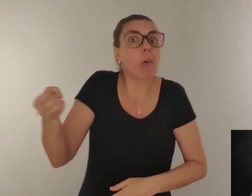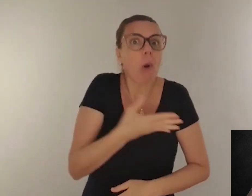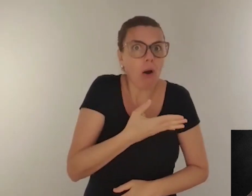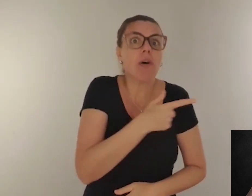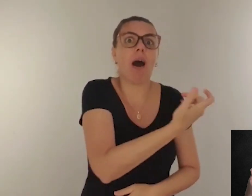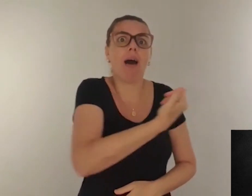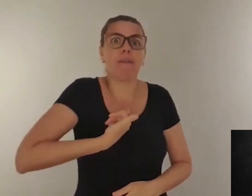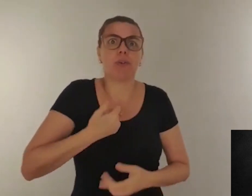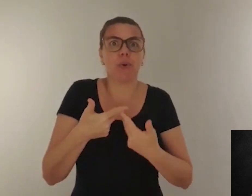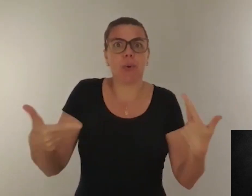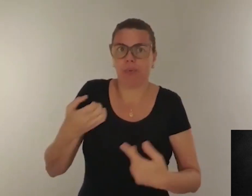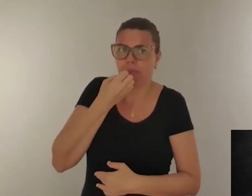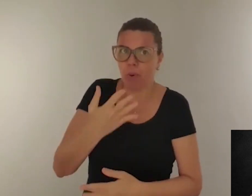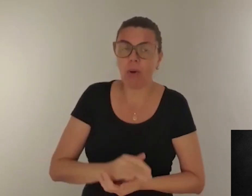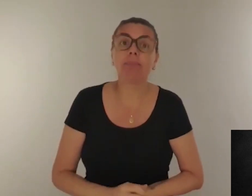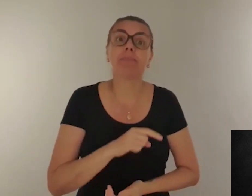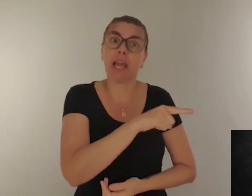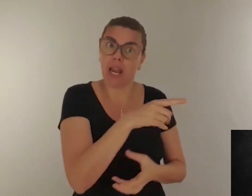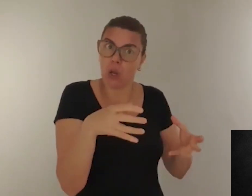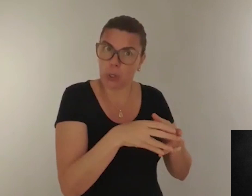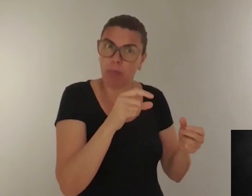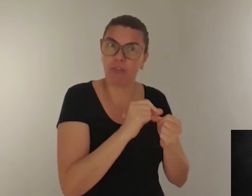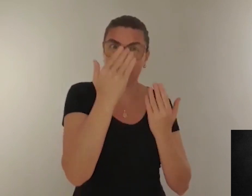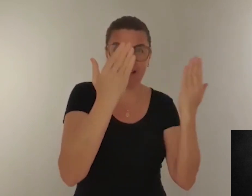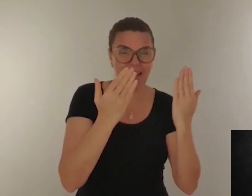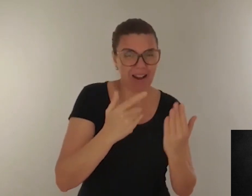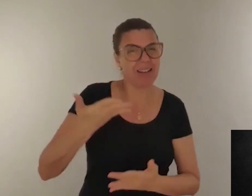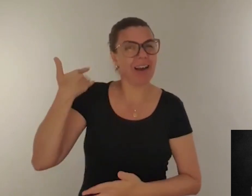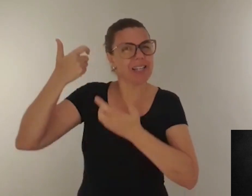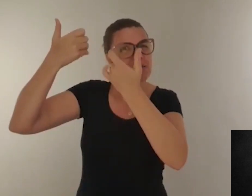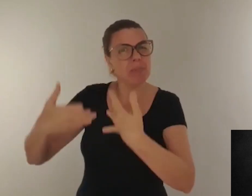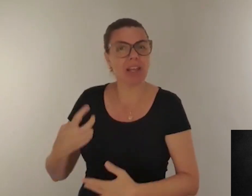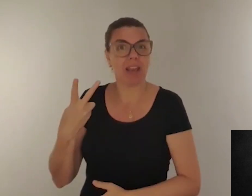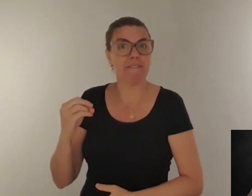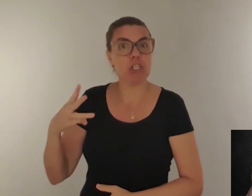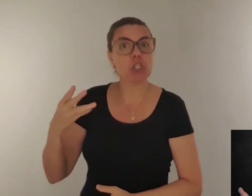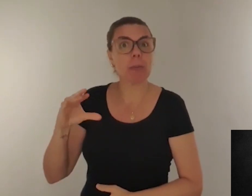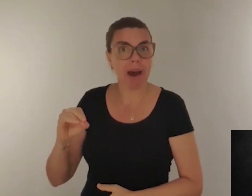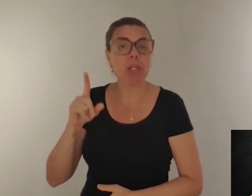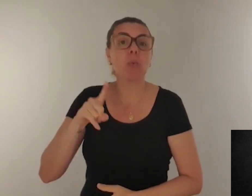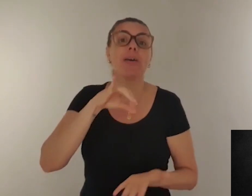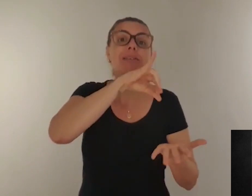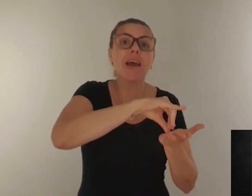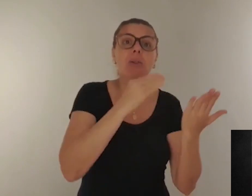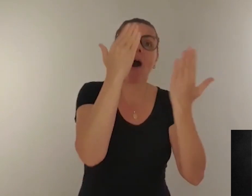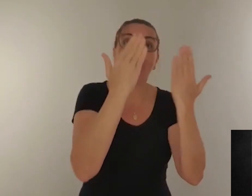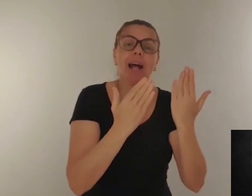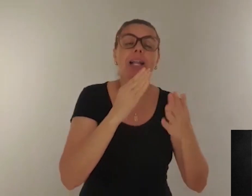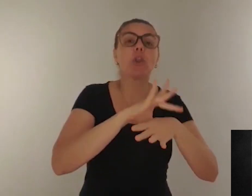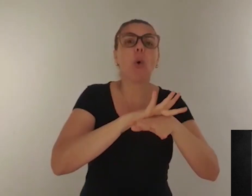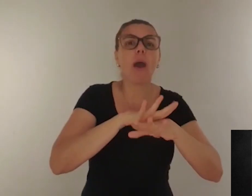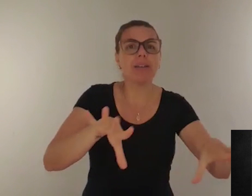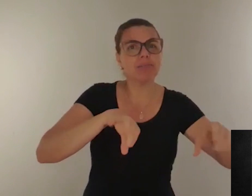cenários com base nos dados mais atuais e trouxe boas notícias. Quem fez aquela análise que eu expliquei na live de 20 de março foi o Centro